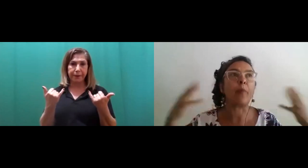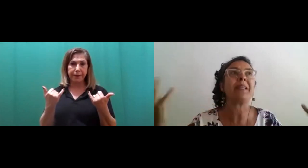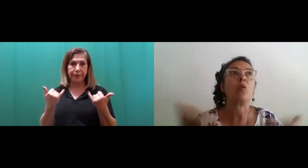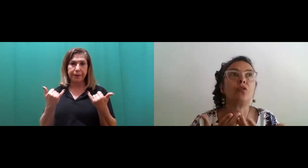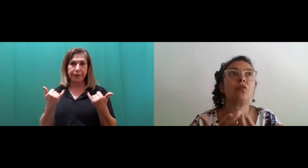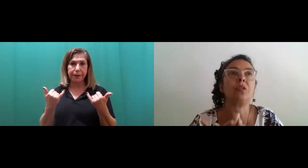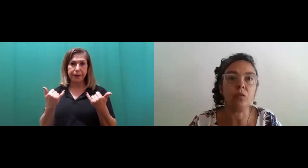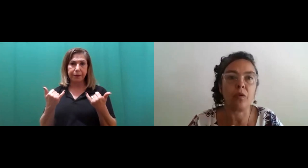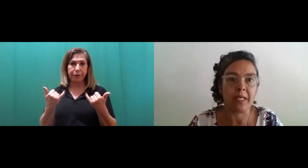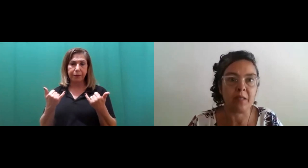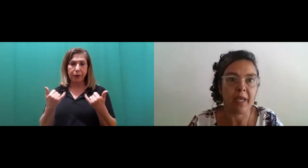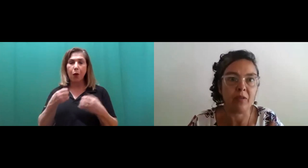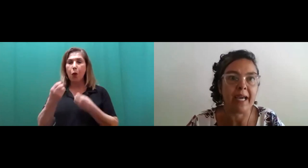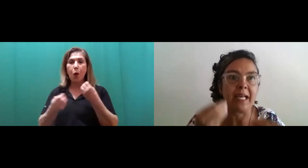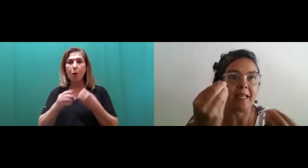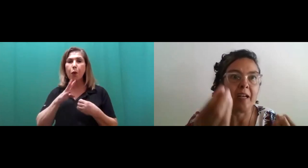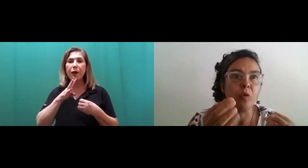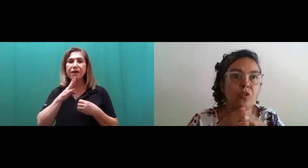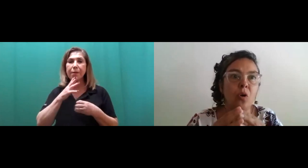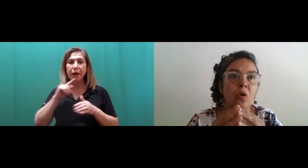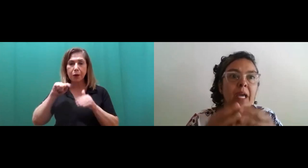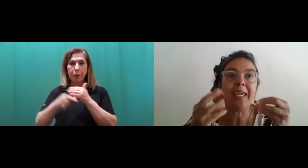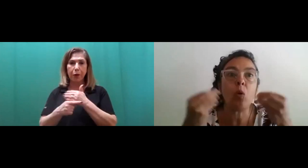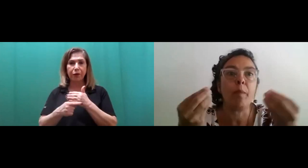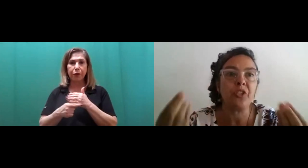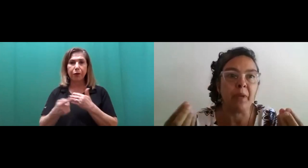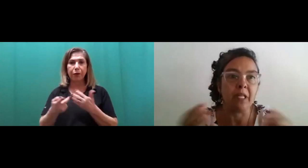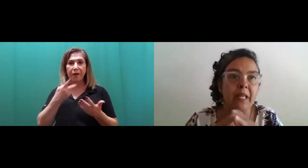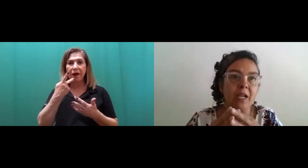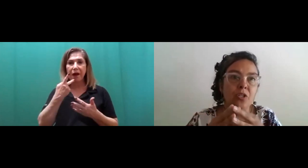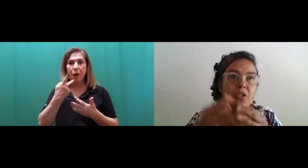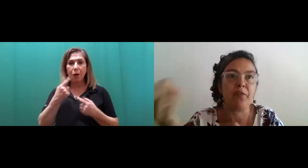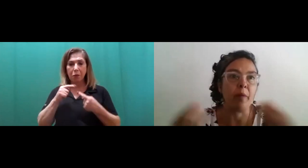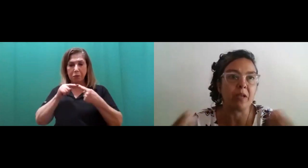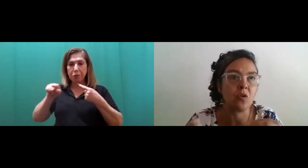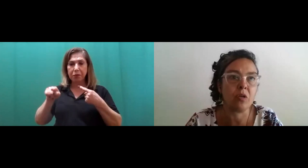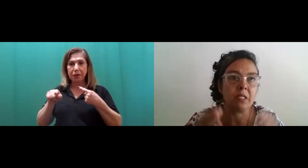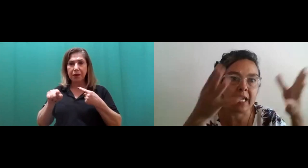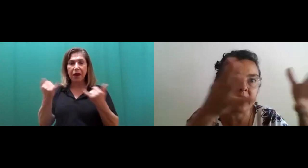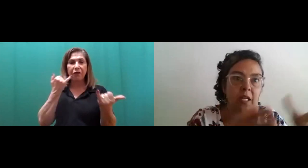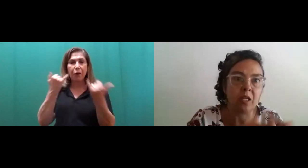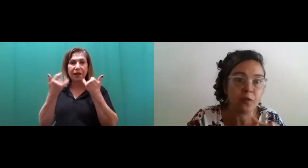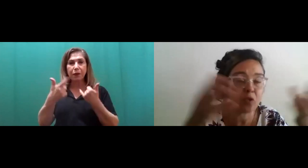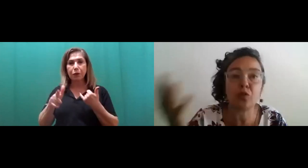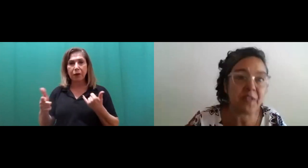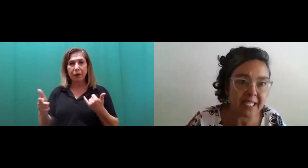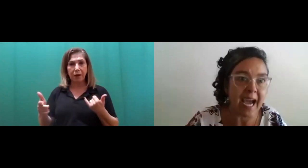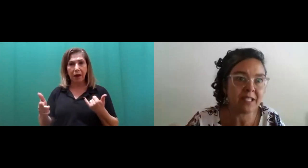esse campo aí da construção do conhecimento, né? A Natália mostrou incompatibilidade de informações